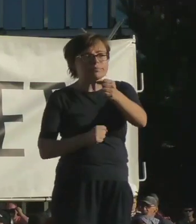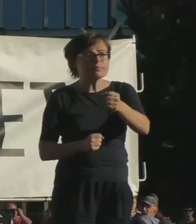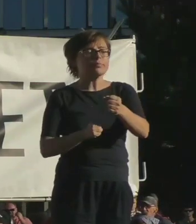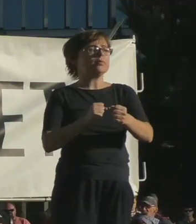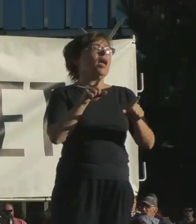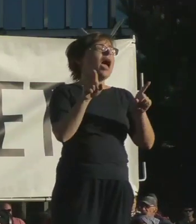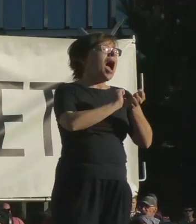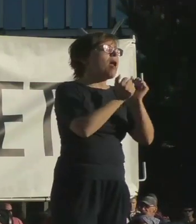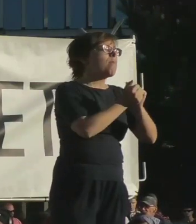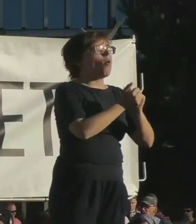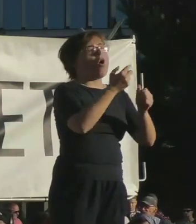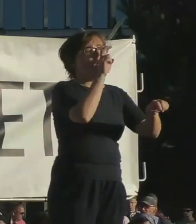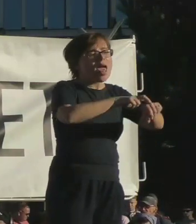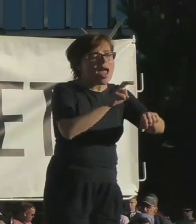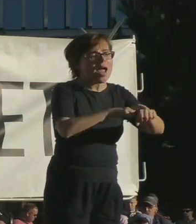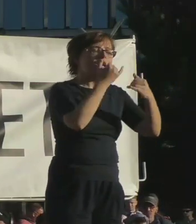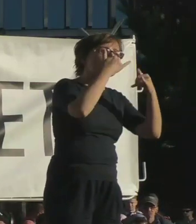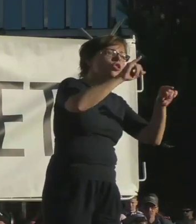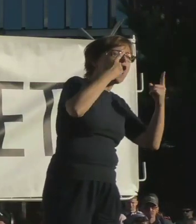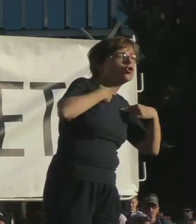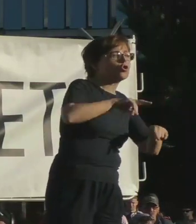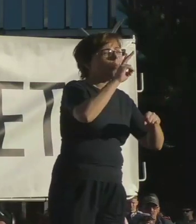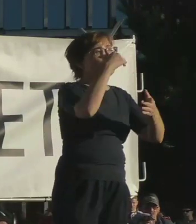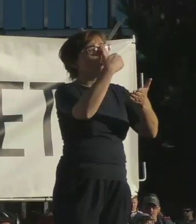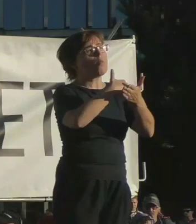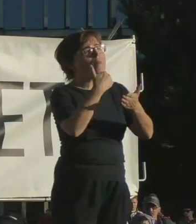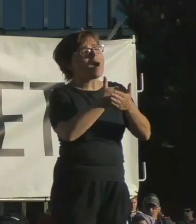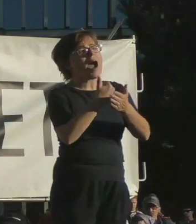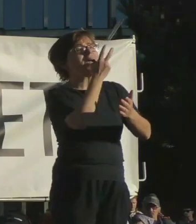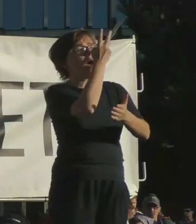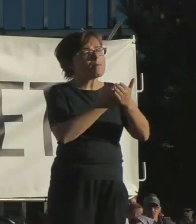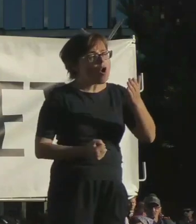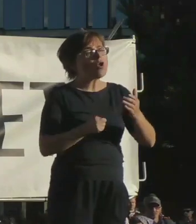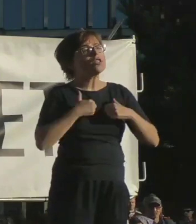czy inne osoby, które pomagają nam w aborcjach.